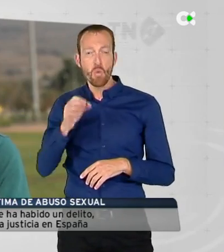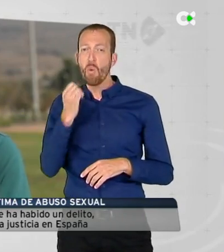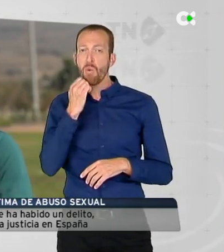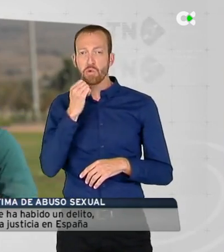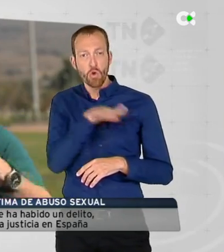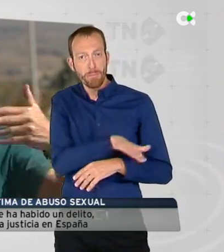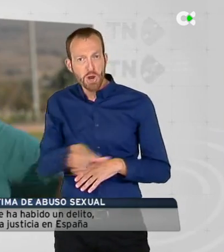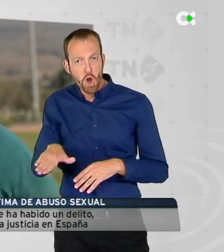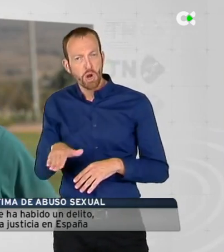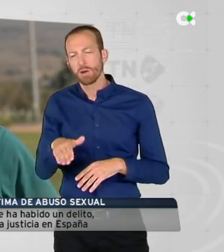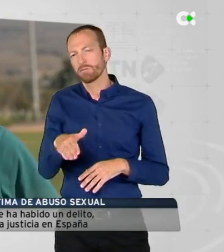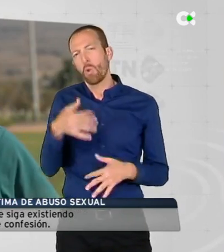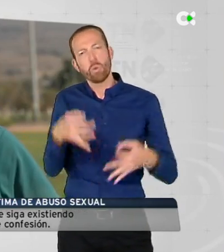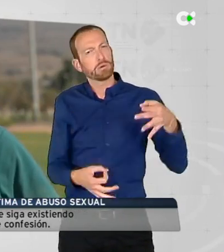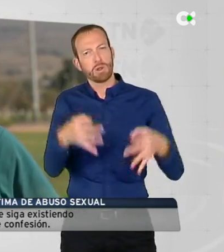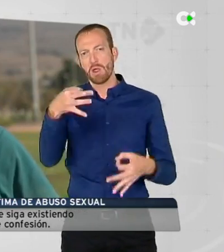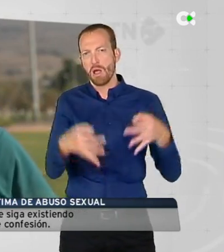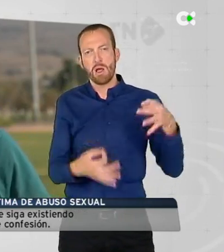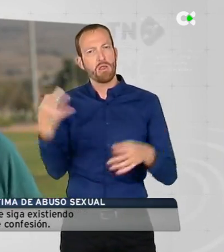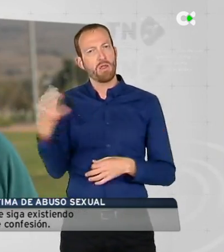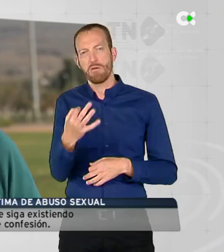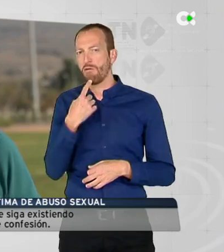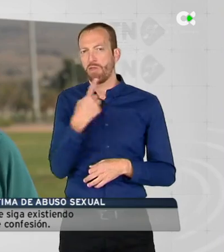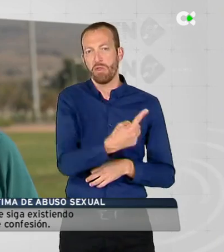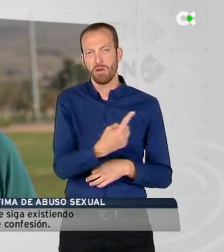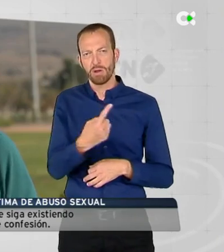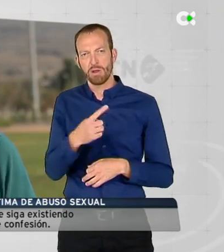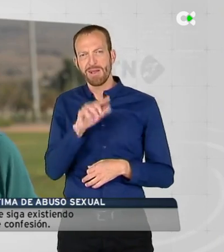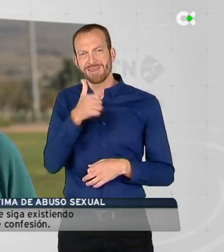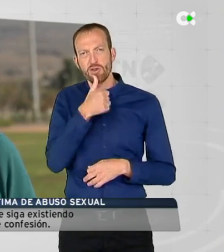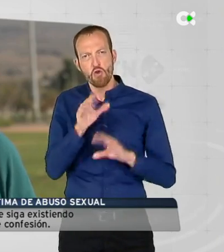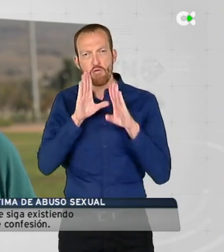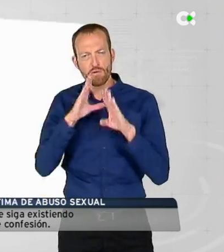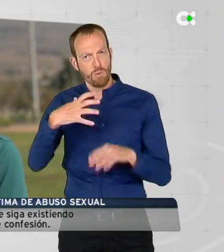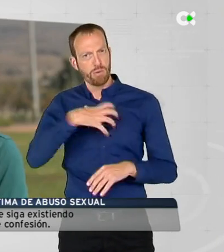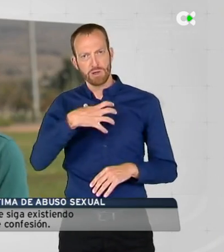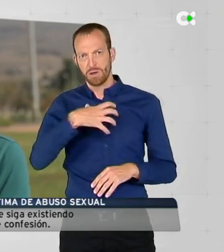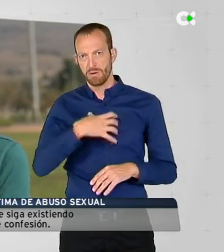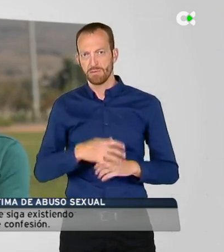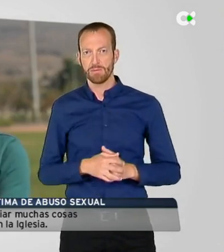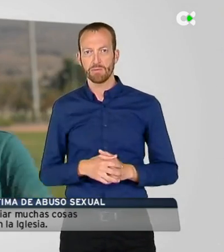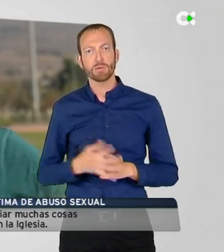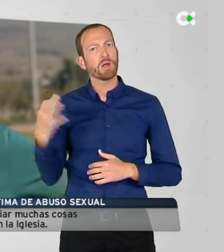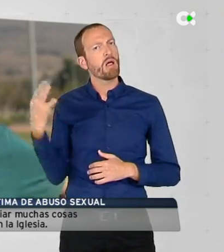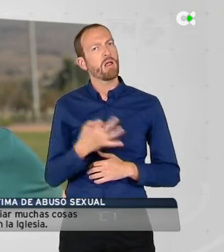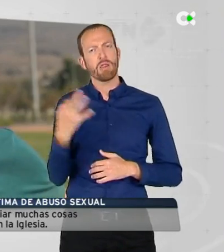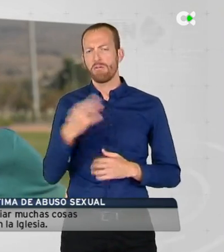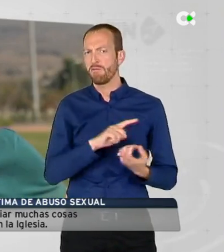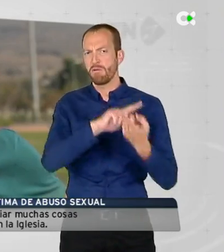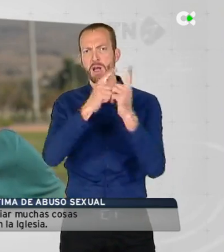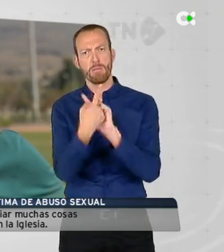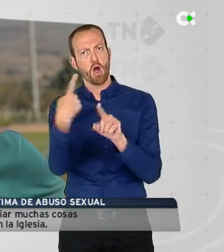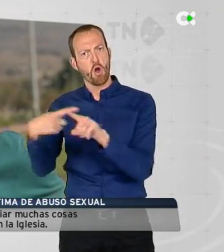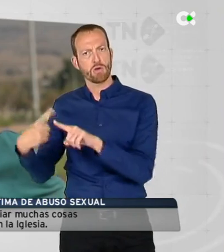no puede haber una justicia en España que permita que siga existiendo secretos de confesión. Tienen que cambiar muchas cosas todavía